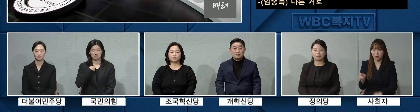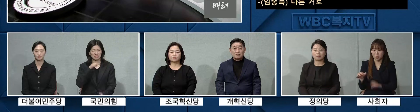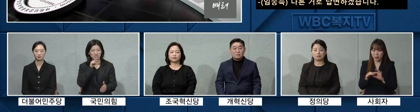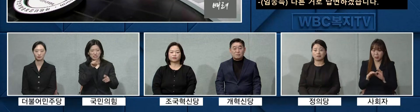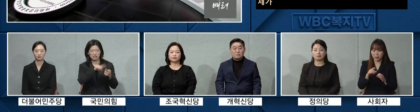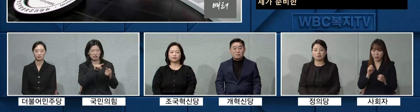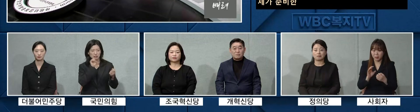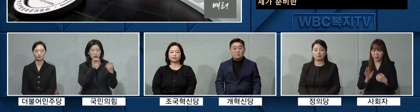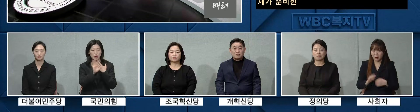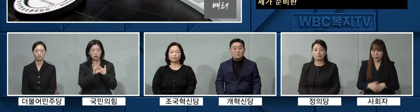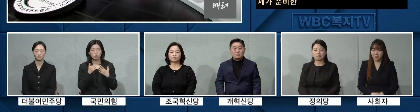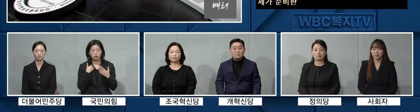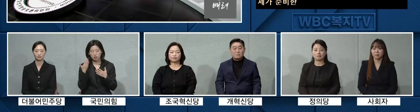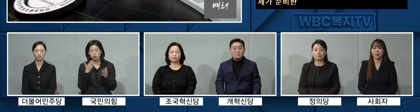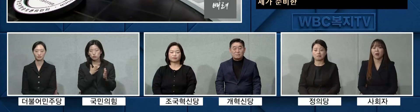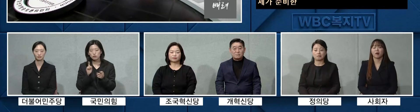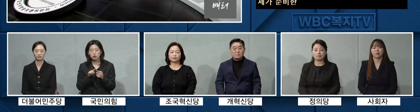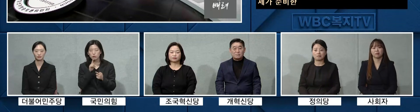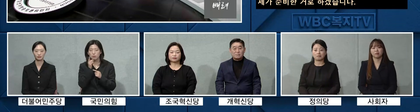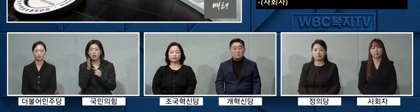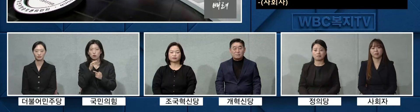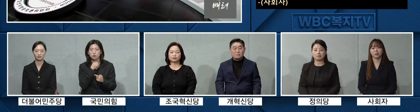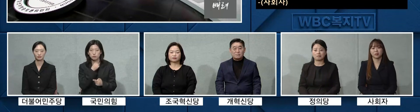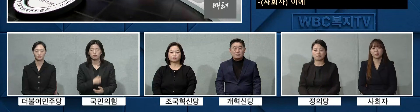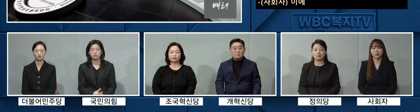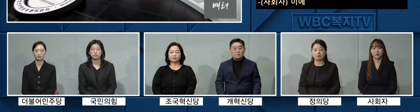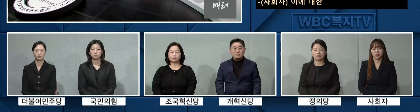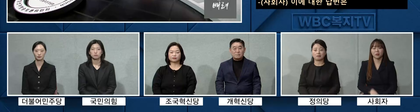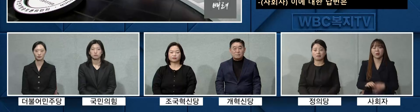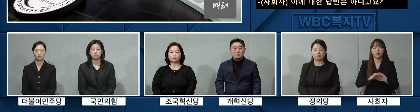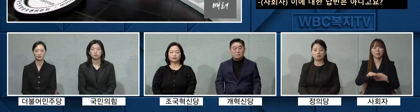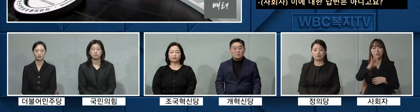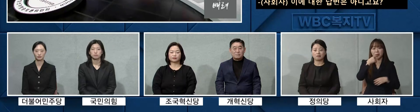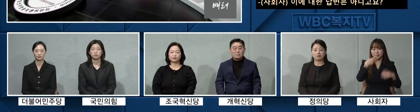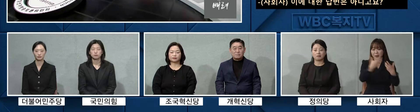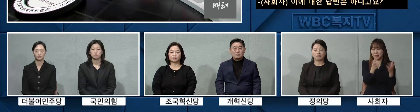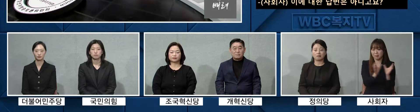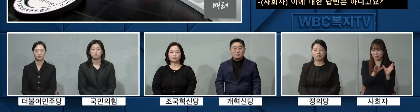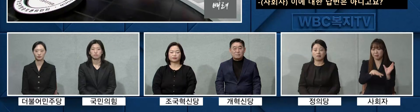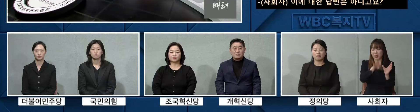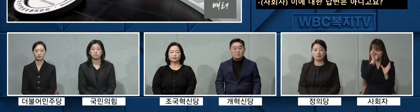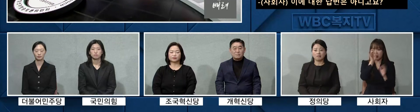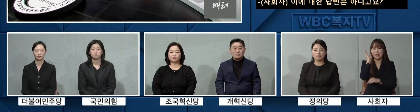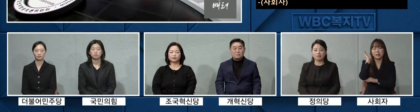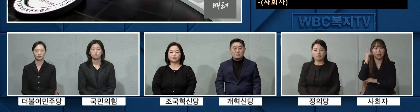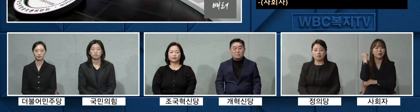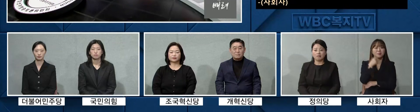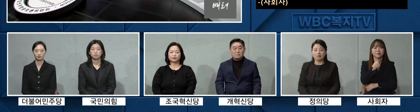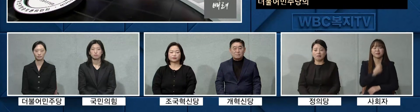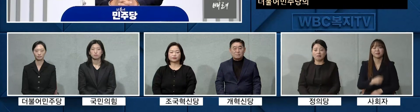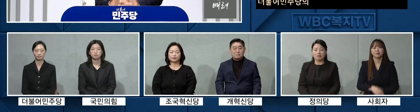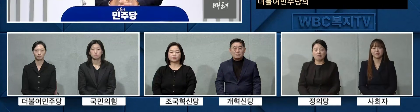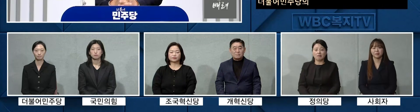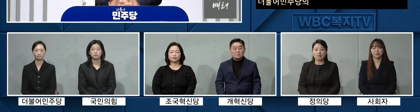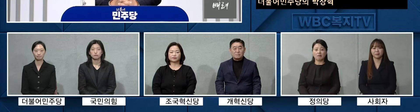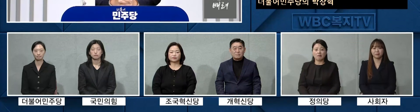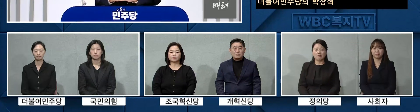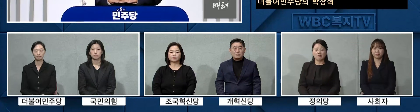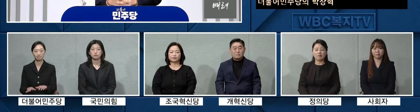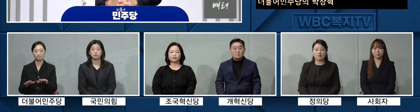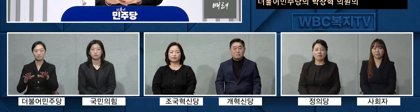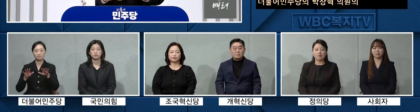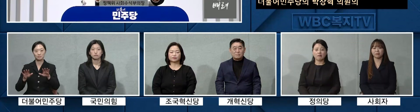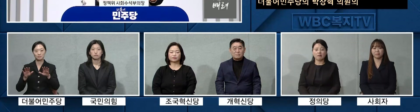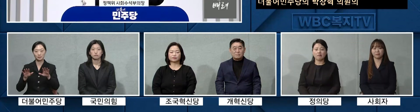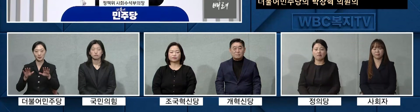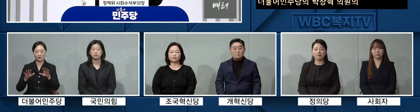아니고요. 그렇다면 먼저 발언권을 신청한 더불어민주당의 박상혁 의원의 발언부터 들어보겠습니다. 예, 이번 25조